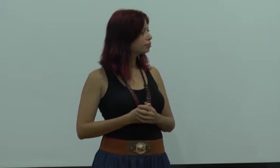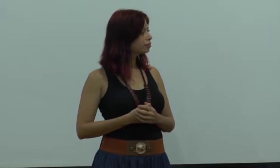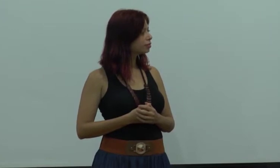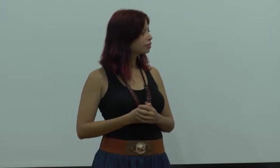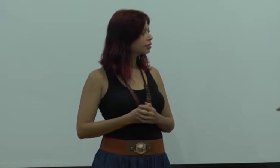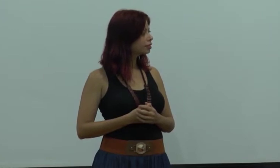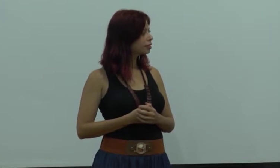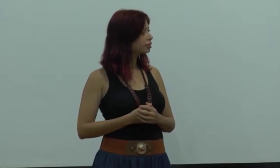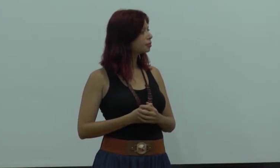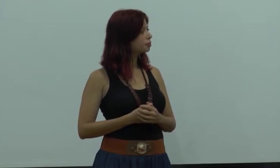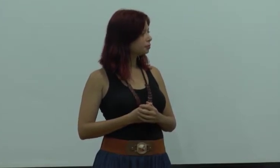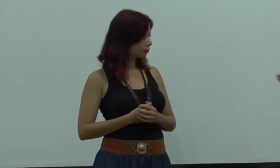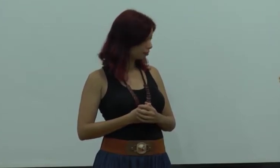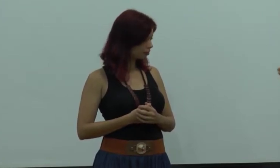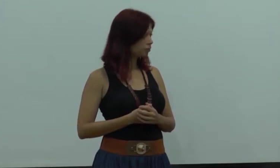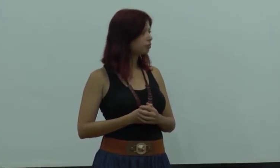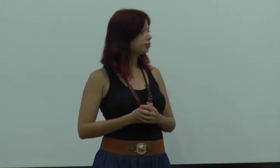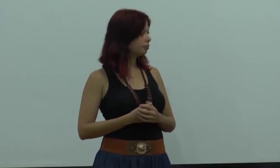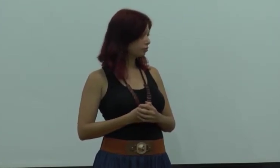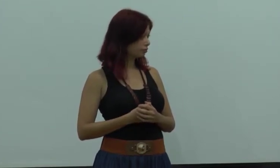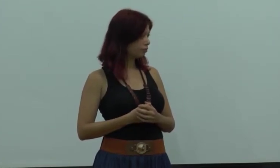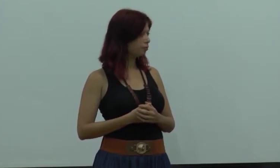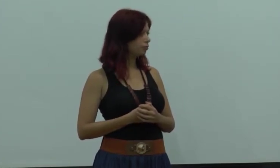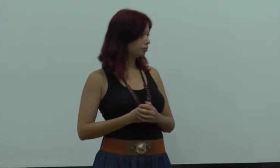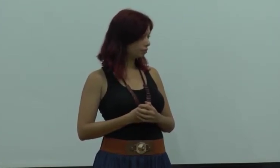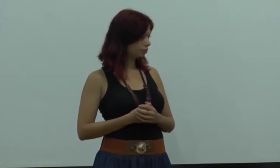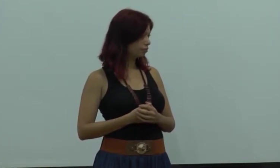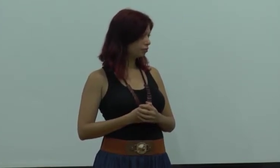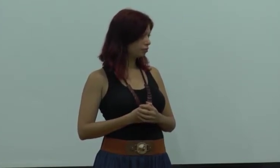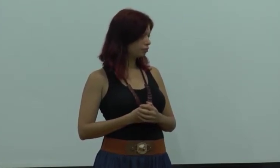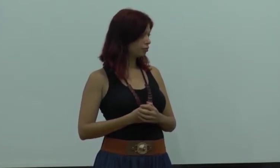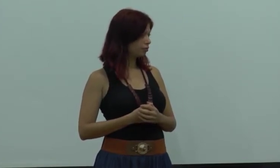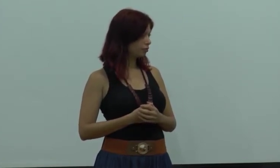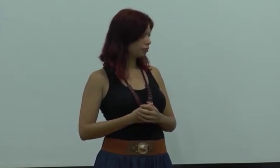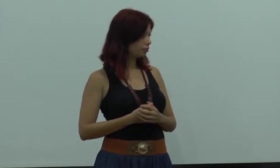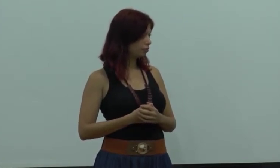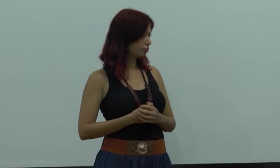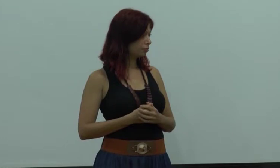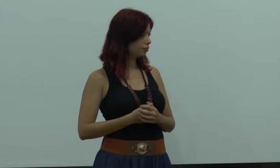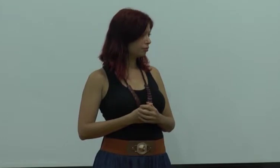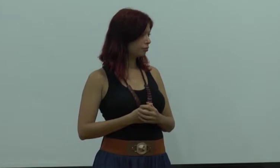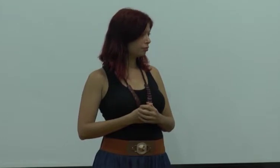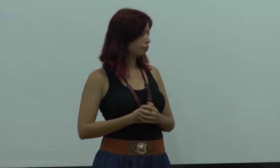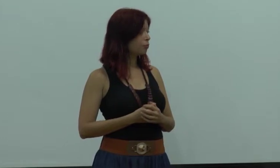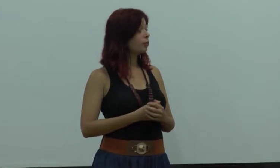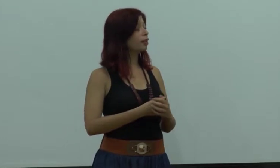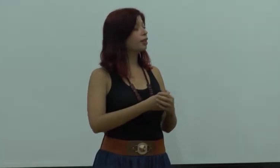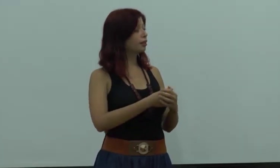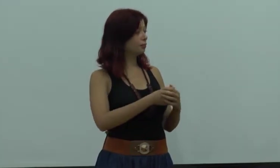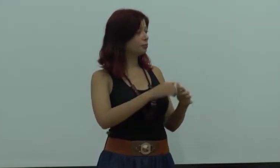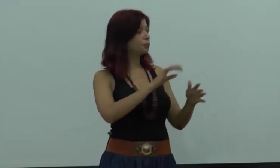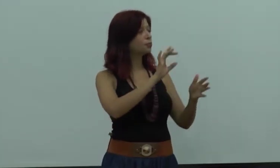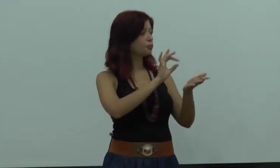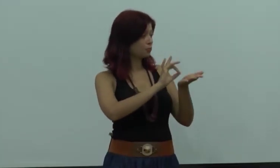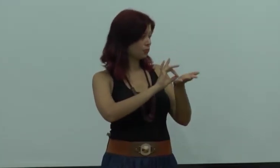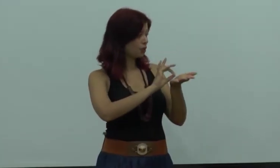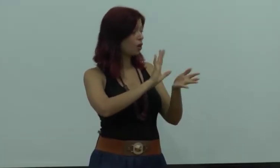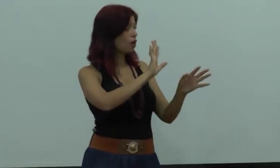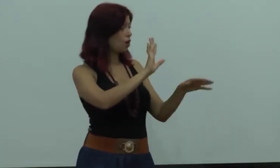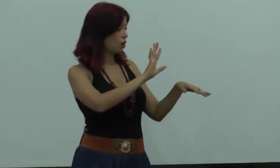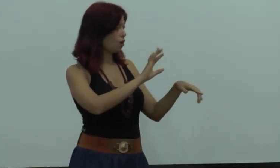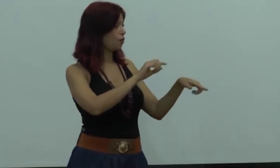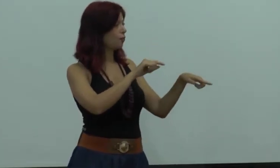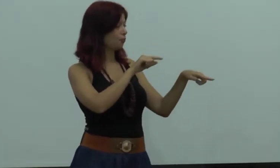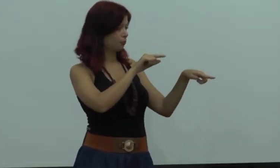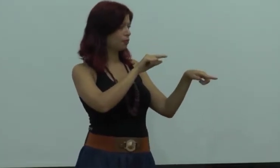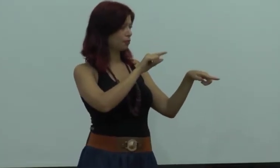recebendo esses fluidos. Eu quero estudar essa pesquisa, eu quero fazer uma pesquisa em relação a essa questão do